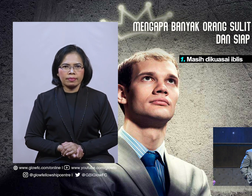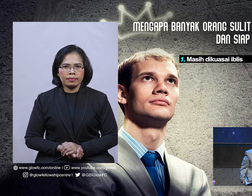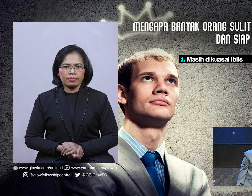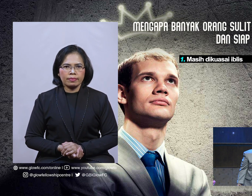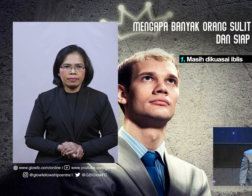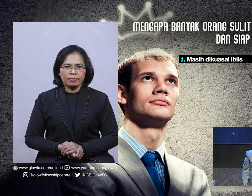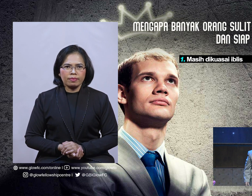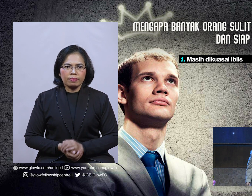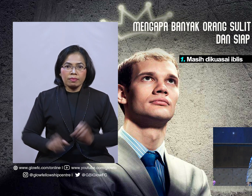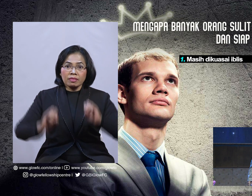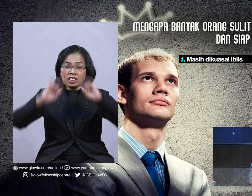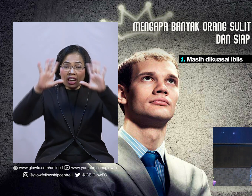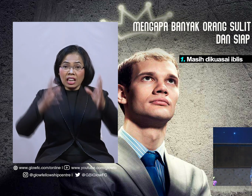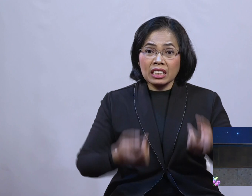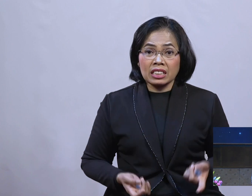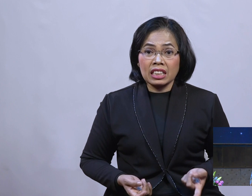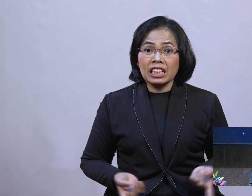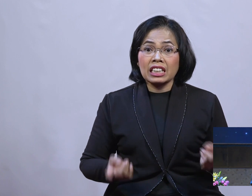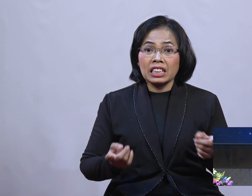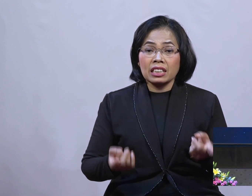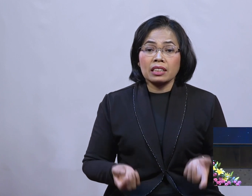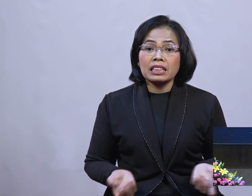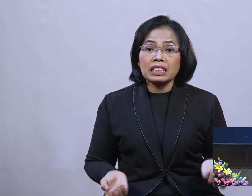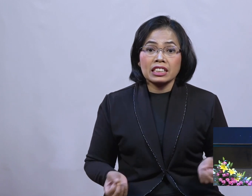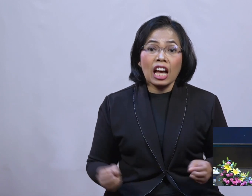Hai jelas kejatuhan Lucifer